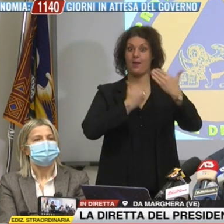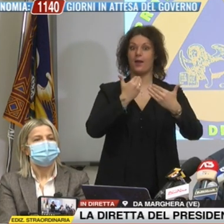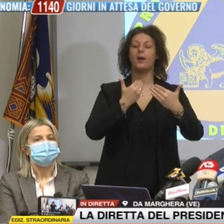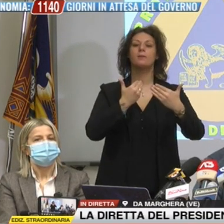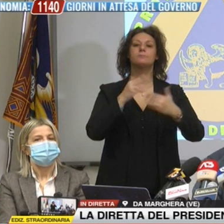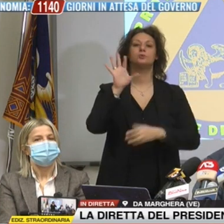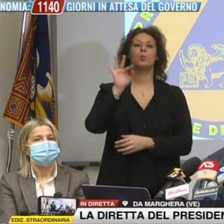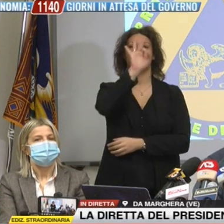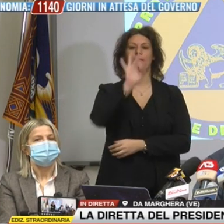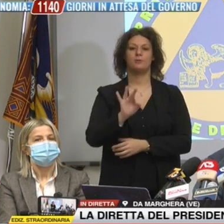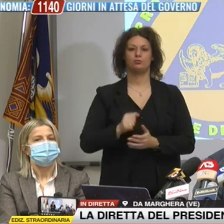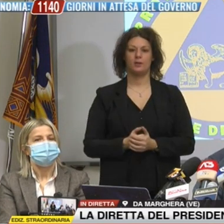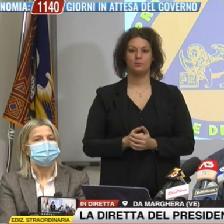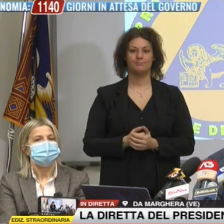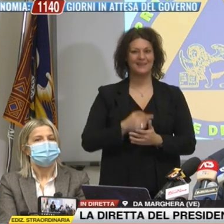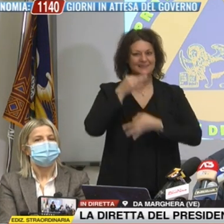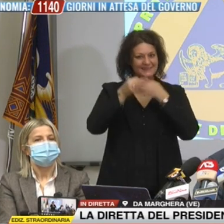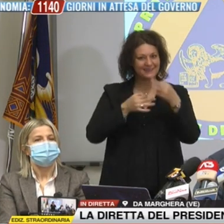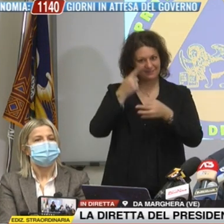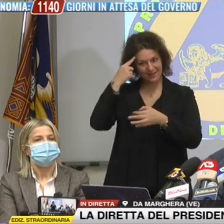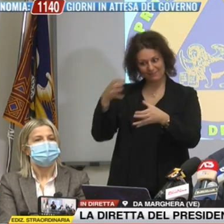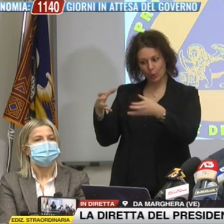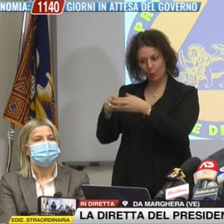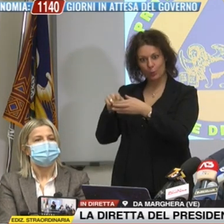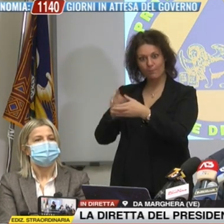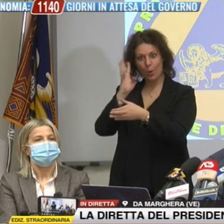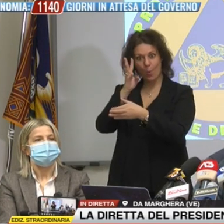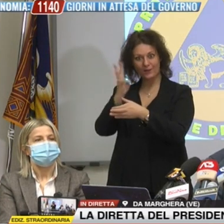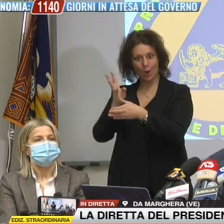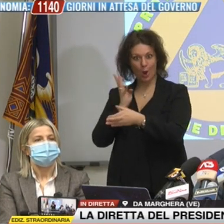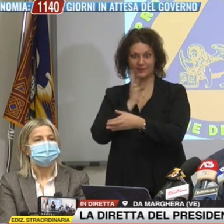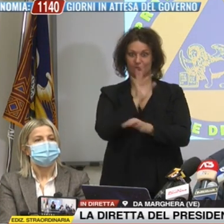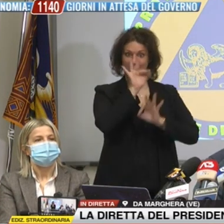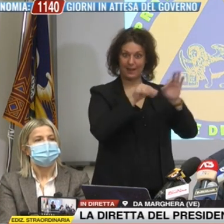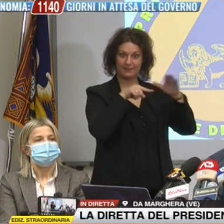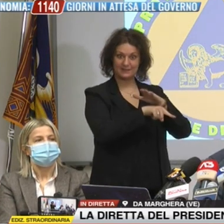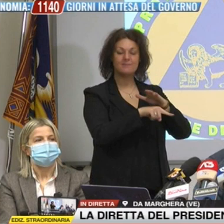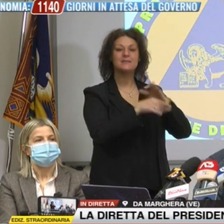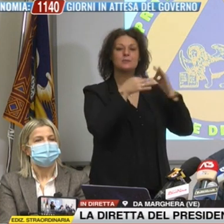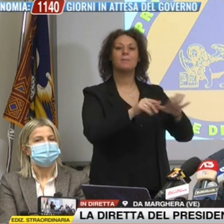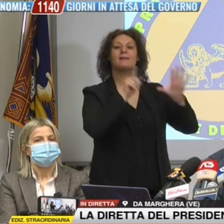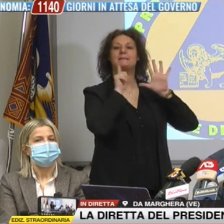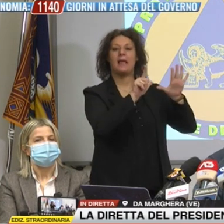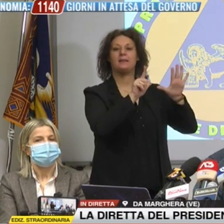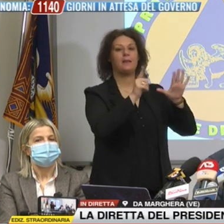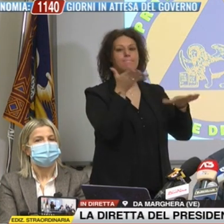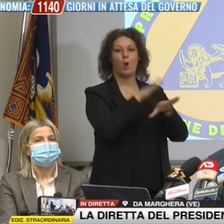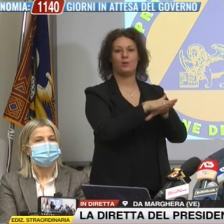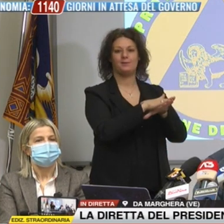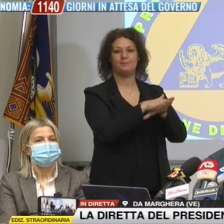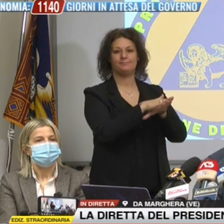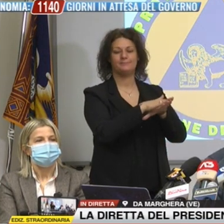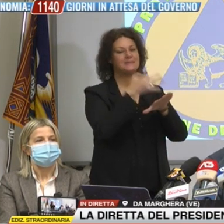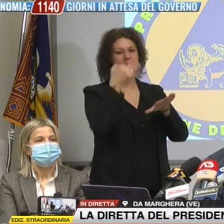vuol dire che di quei 14, quasi 7 moriranno. Io vi chiedo di